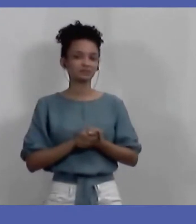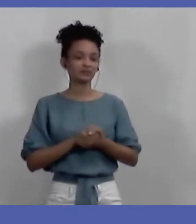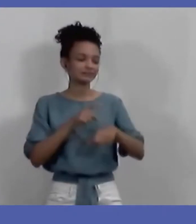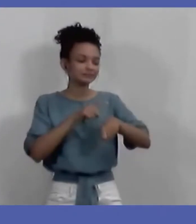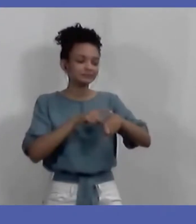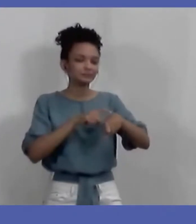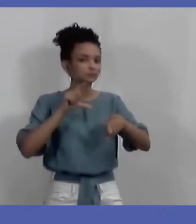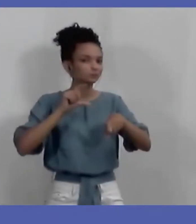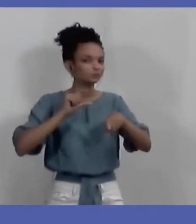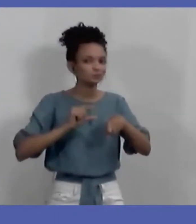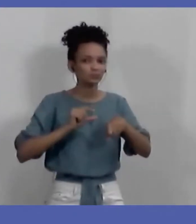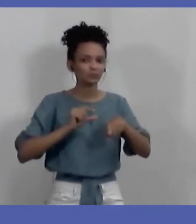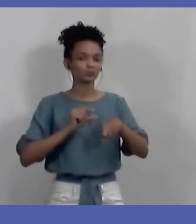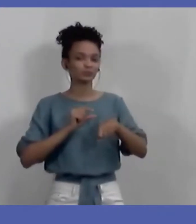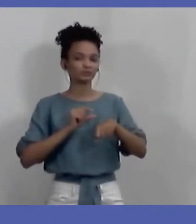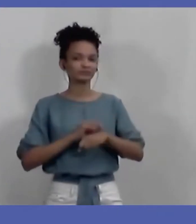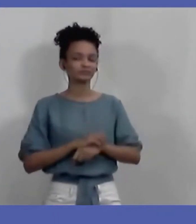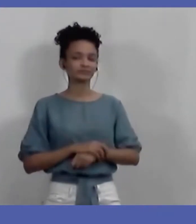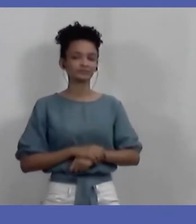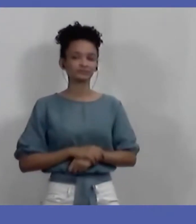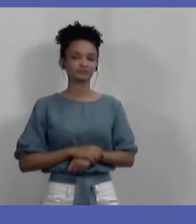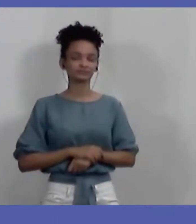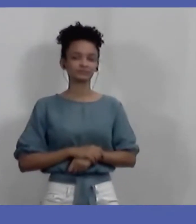Depois vamos ver.